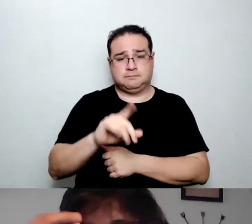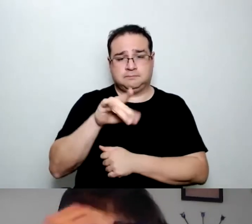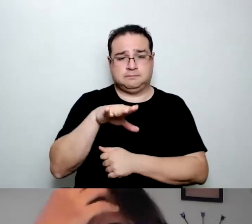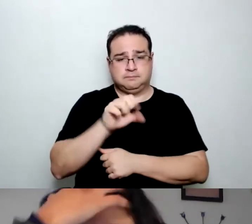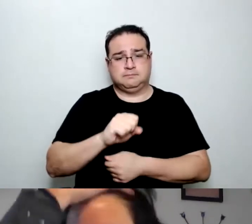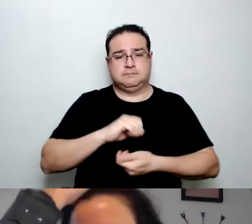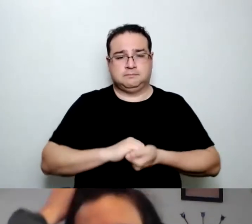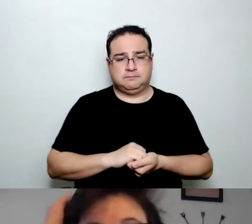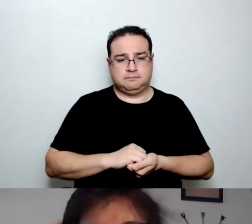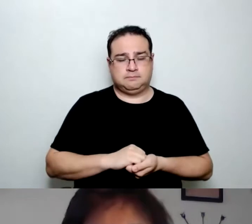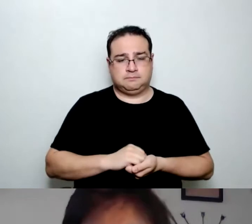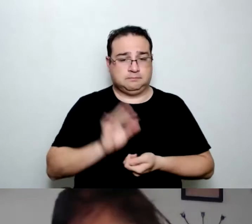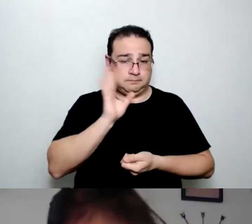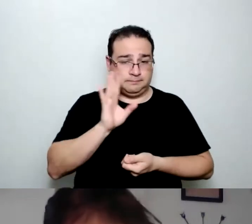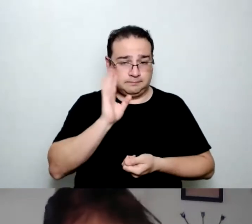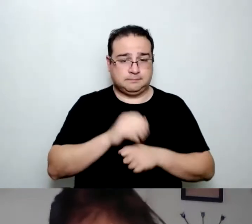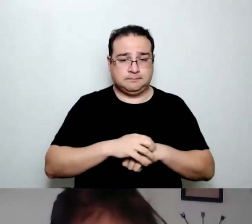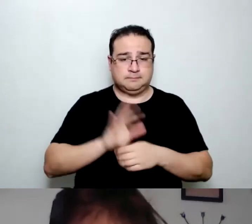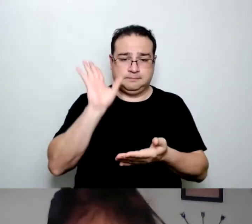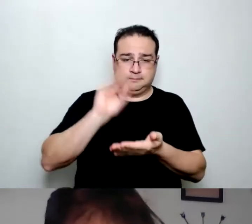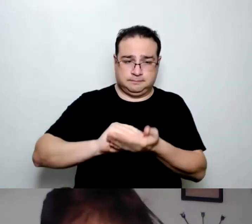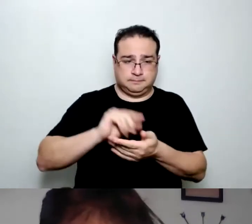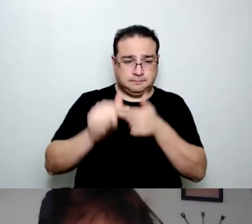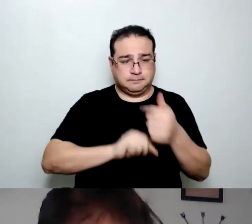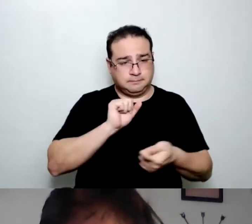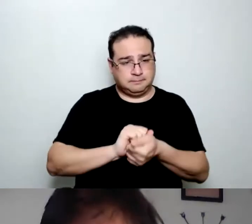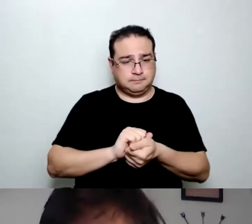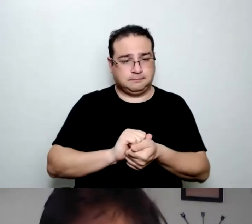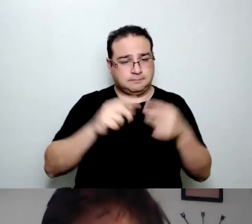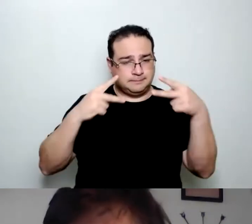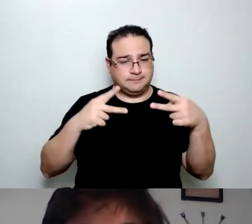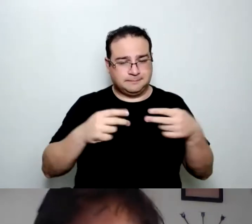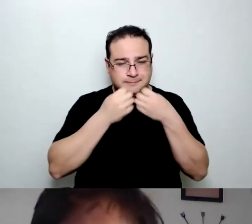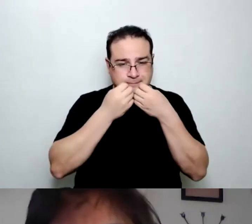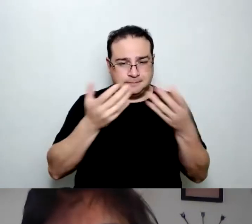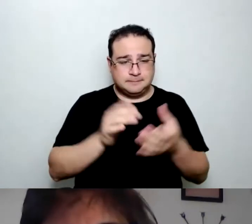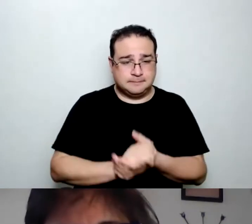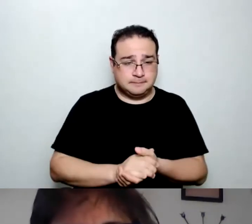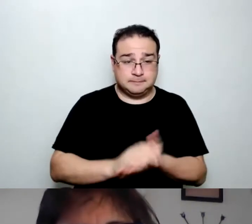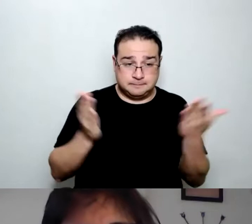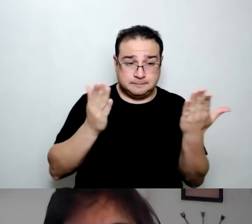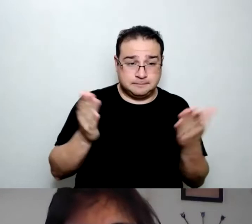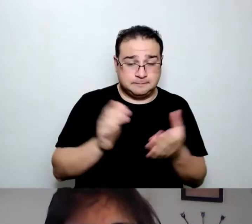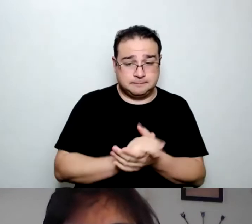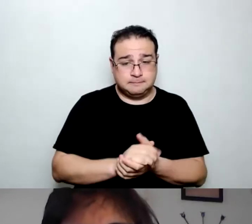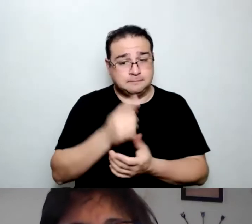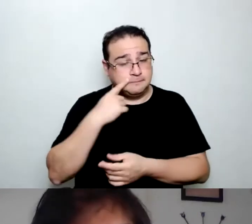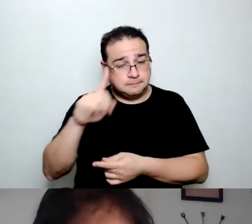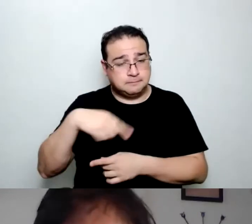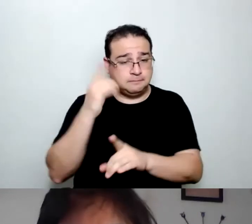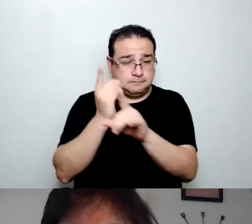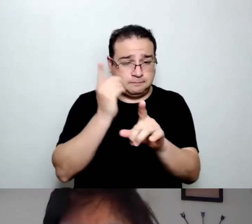dados, seria legal ir lá registrar o seu trabalho nesse link, viu? Então tá, pessoal, a gente se vê no